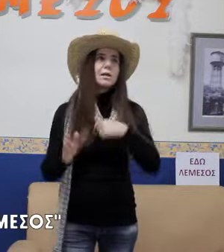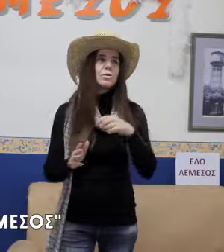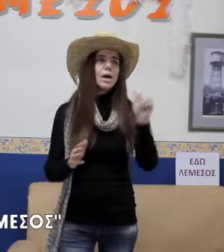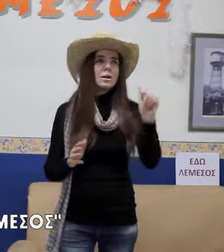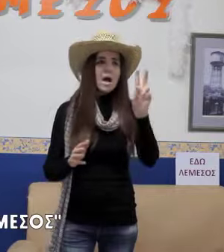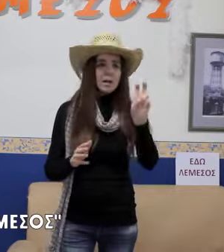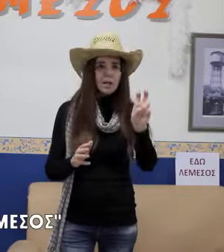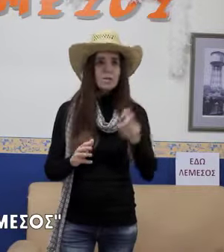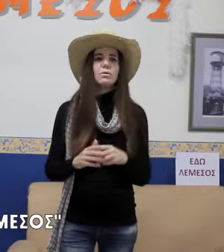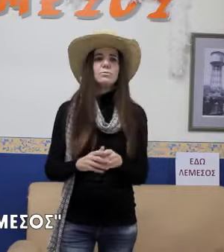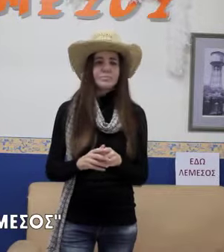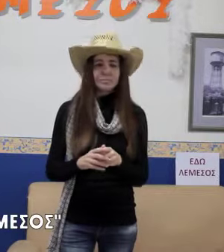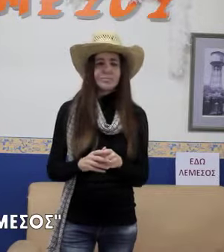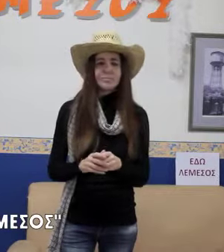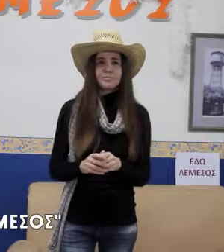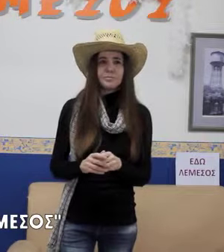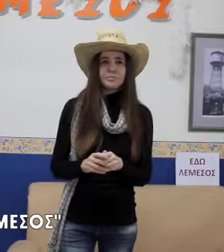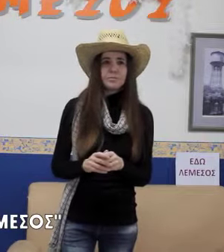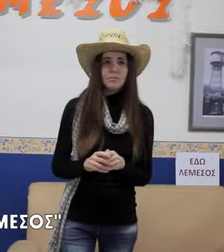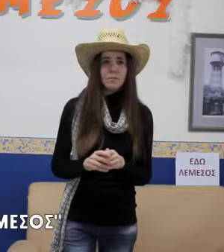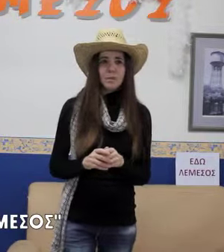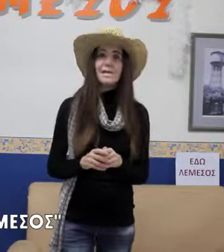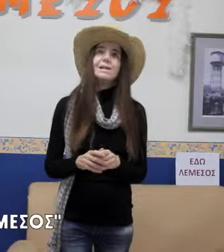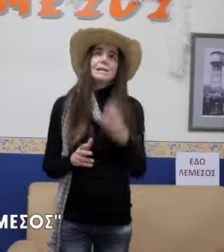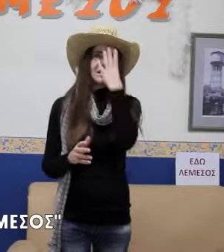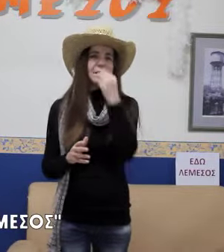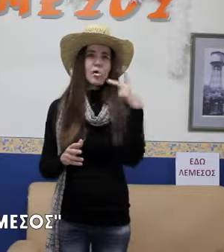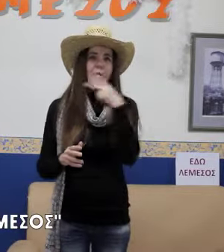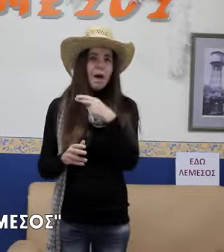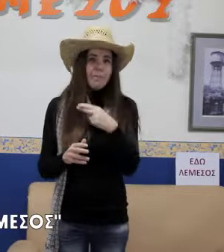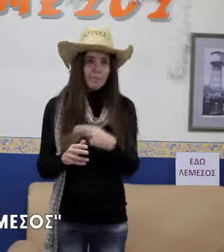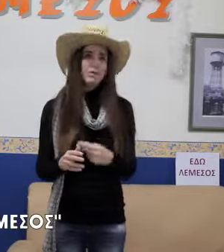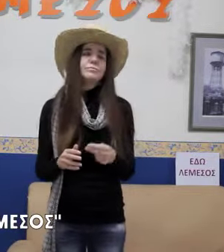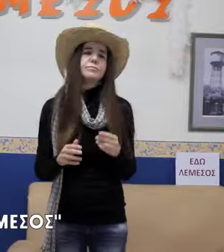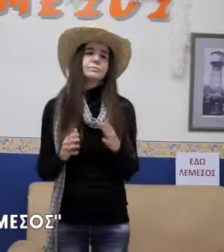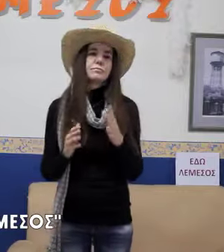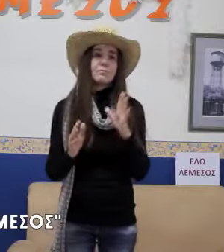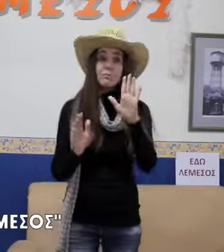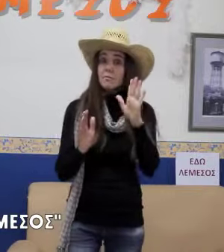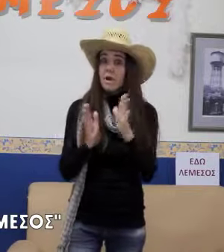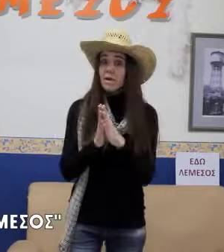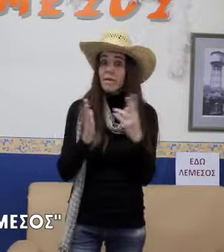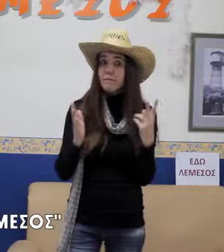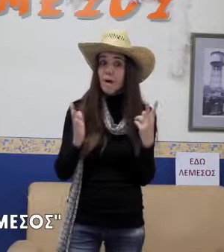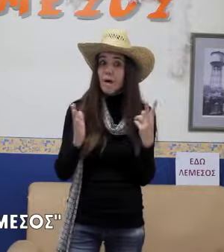κύριος Ανδρέας Χρήστου. Συγνοπέμπτη, 20 Φεβρουαρίου, 12 το μεσημέρι.